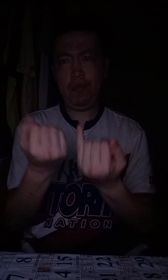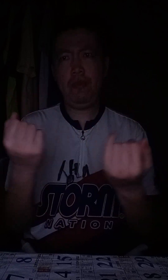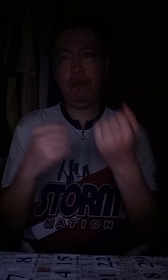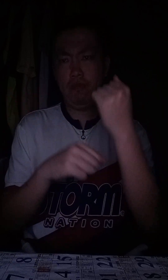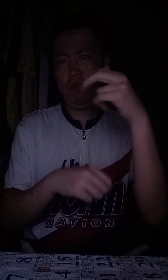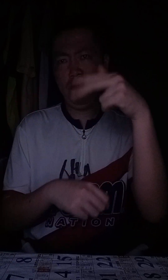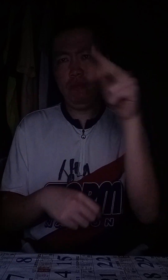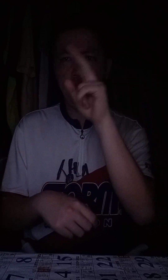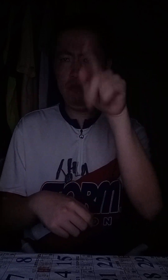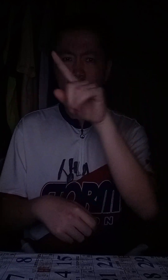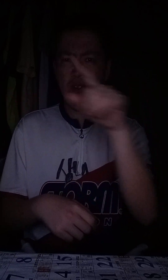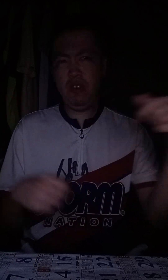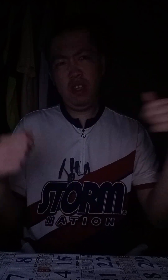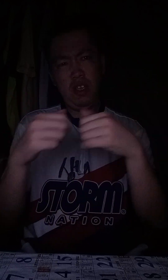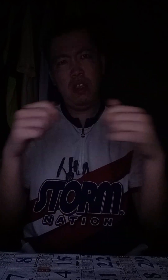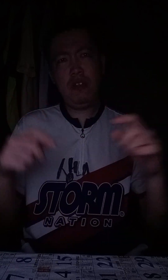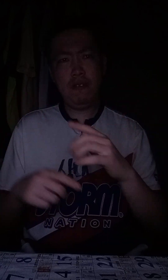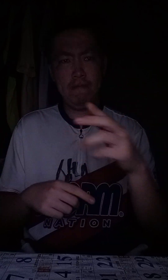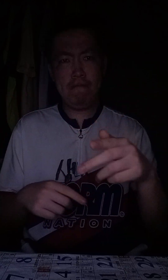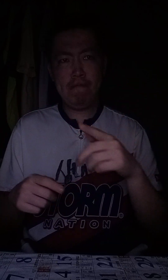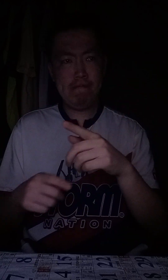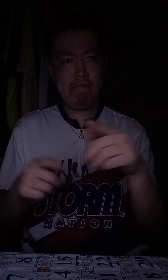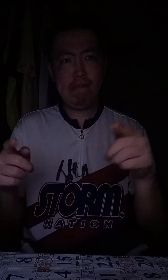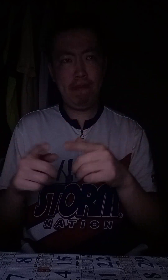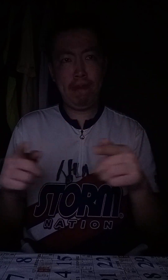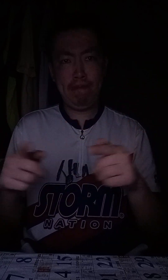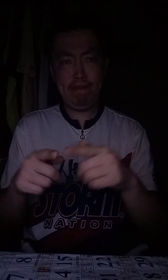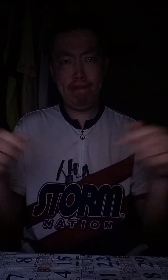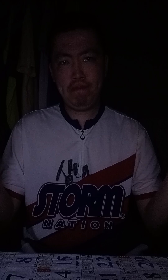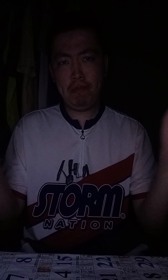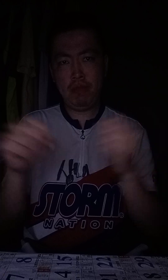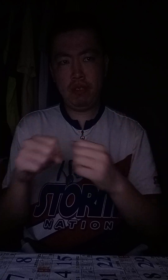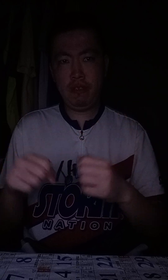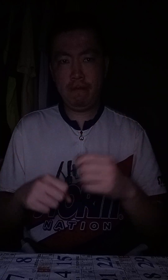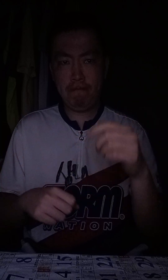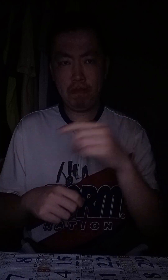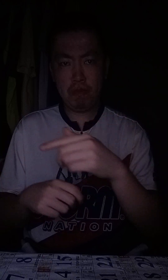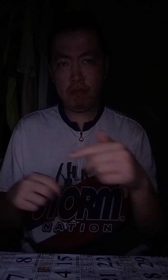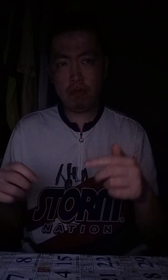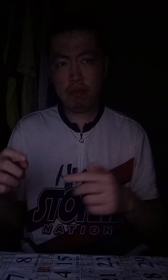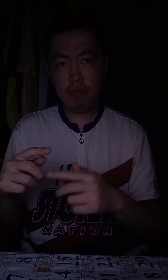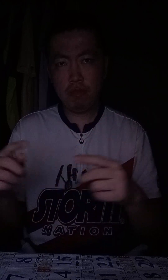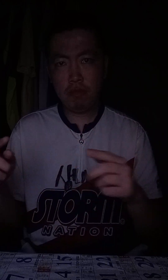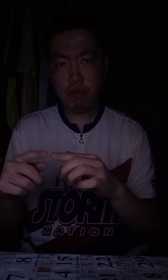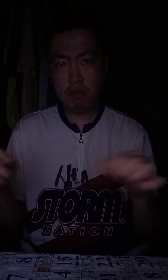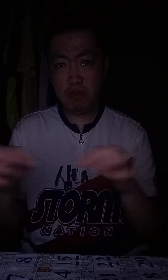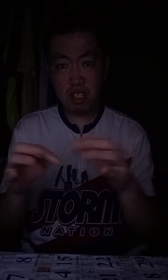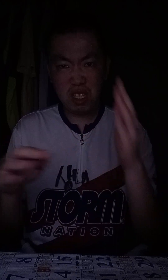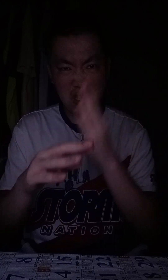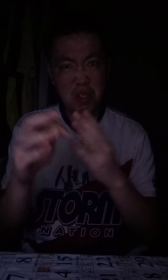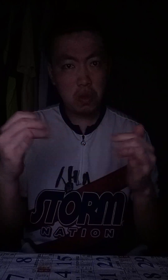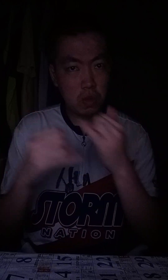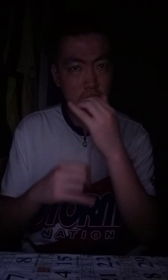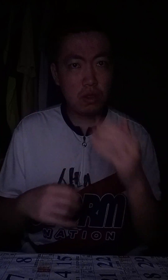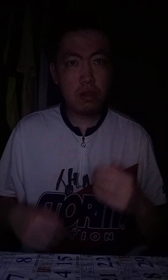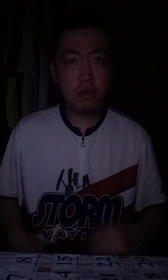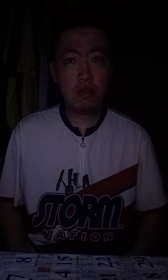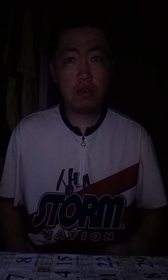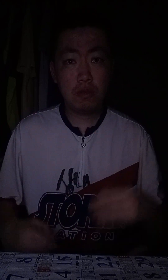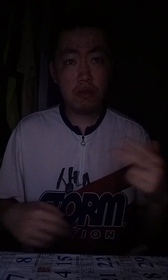이 승객을 덮친 차는 곧장 정류장을 들이받았습니다. 보시는 것처럼 정류장 곳곳이 파손된 상태입니다. 이 사고로